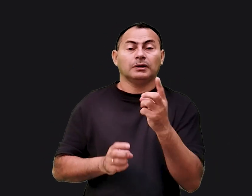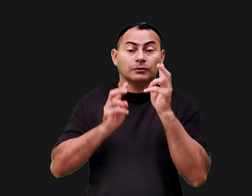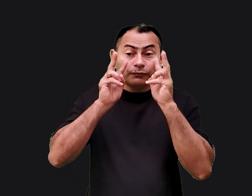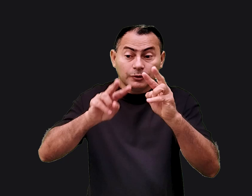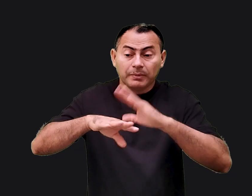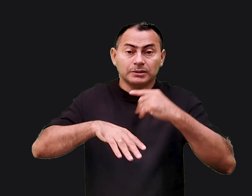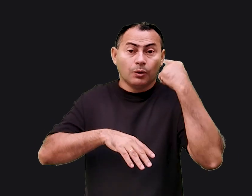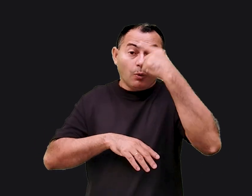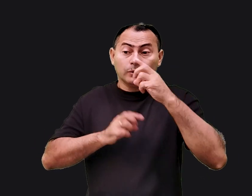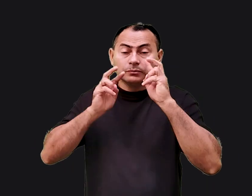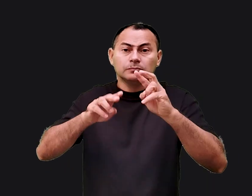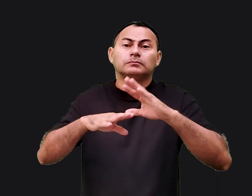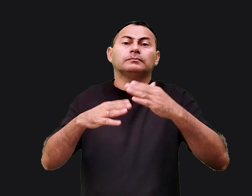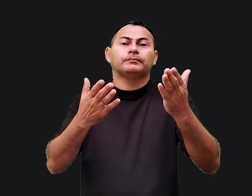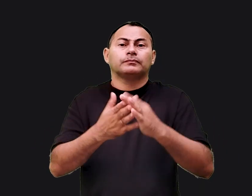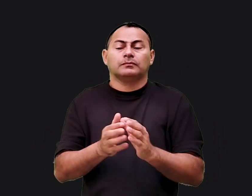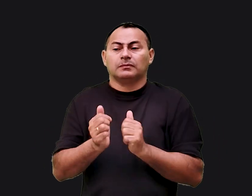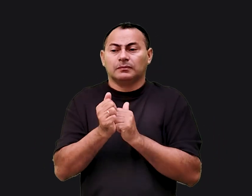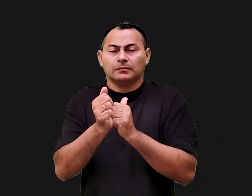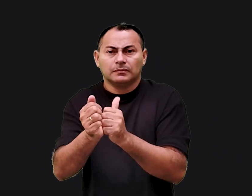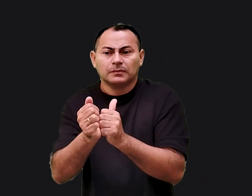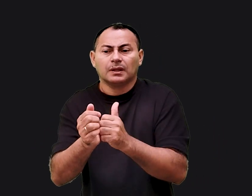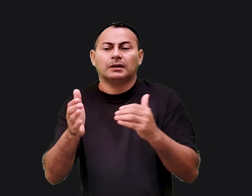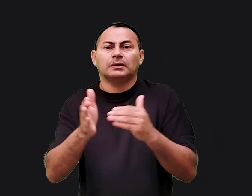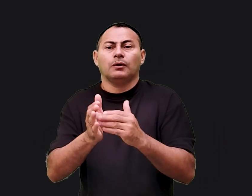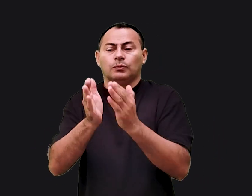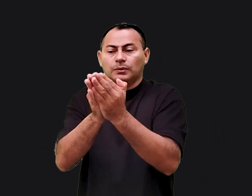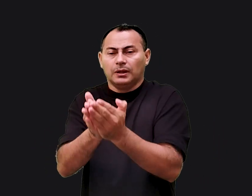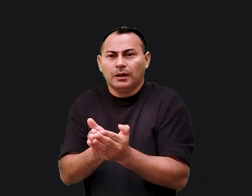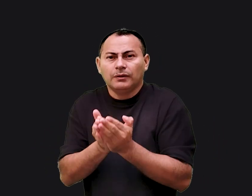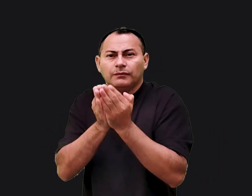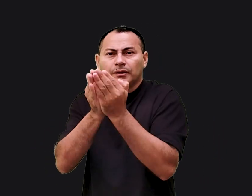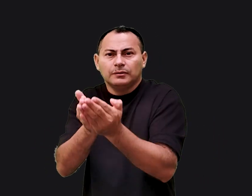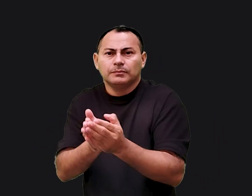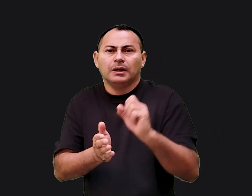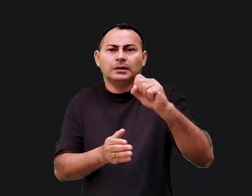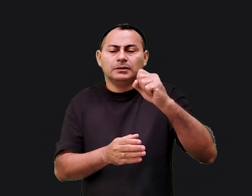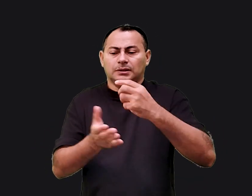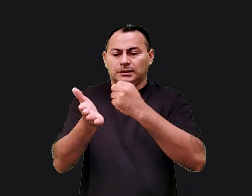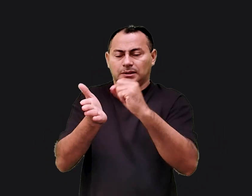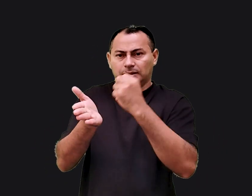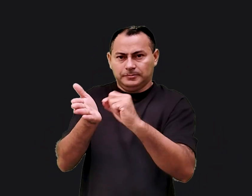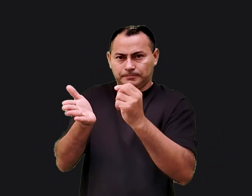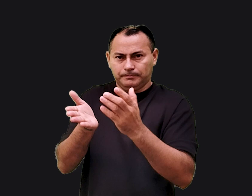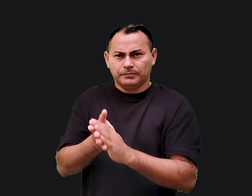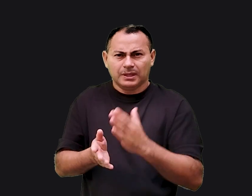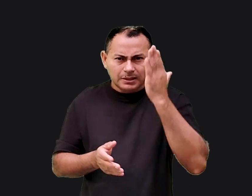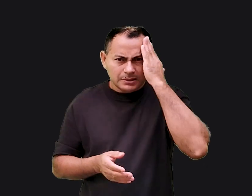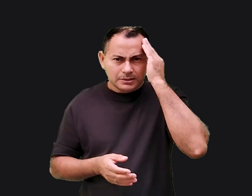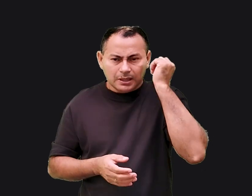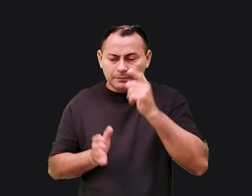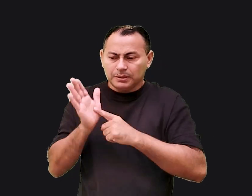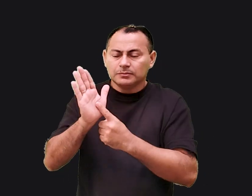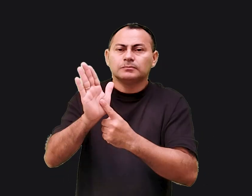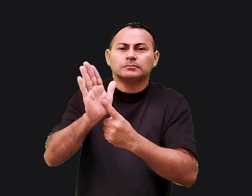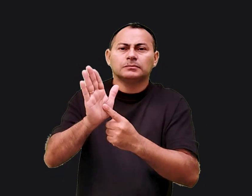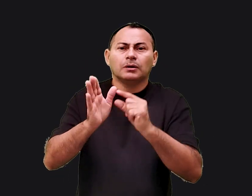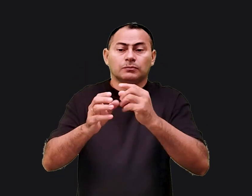a sua Face então acompanharam até o navio assim está escrito sabe essa cena nos revela uma